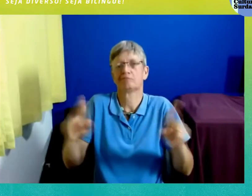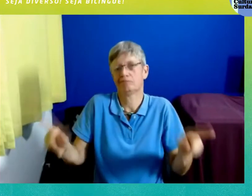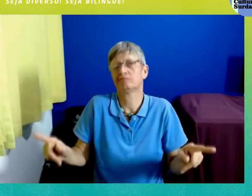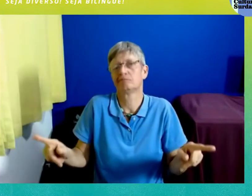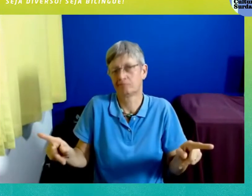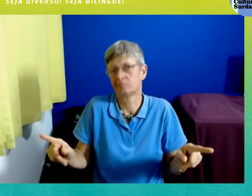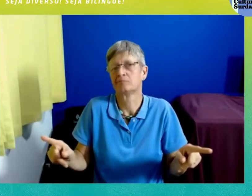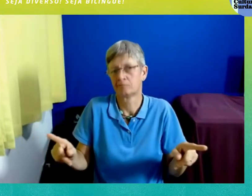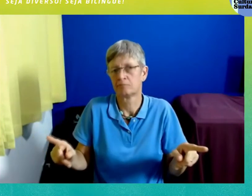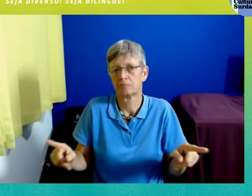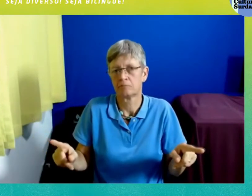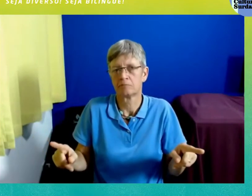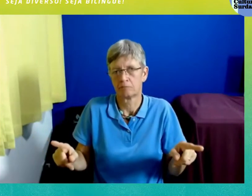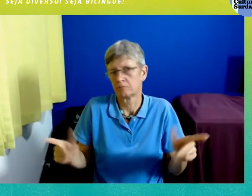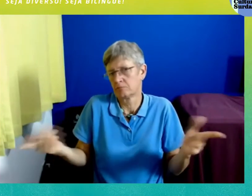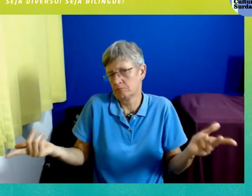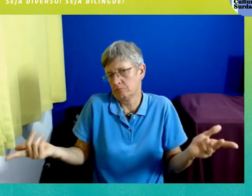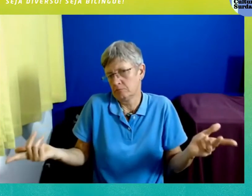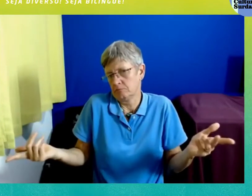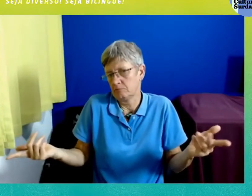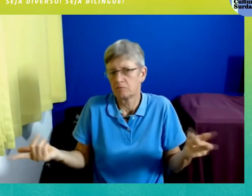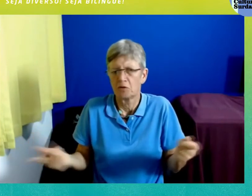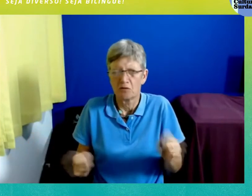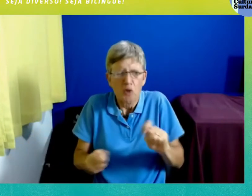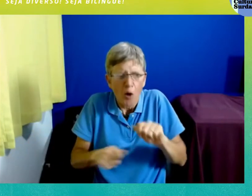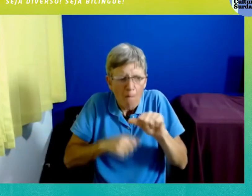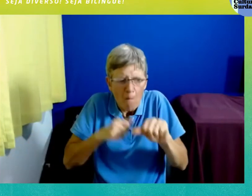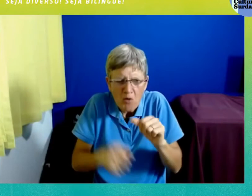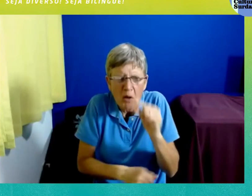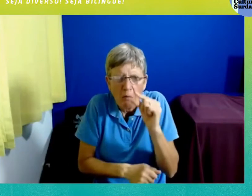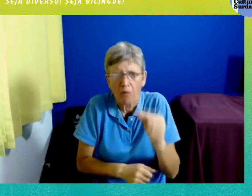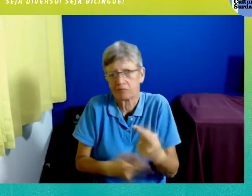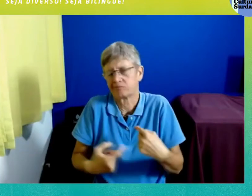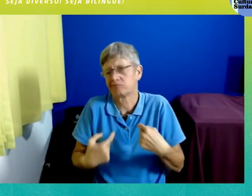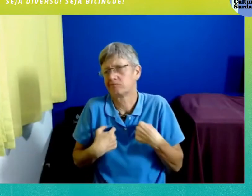que alguns sinais são diferentes.